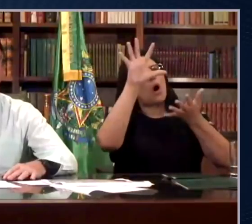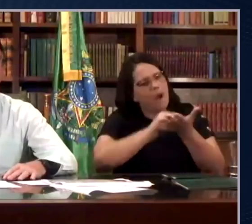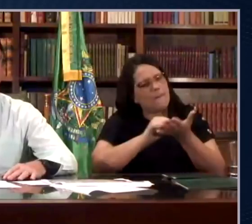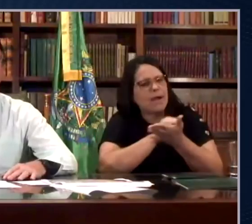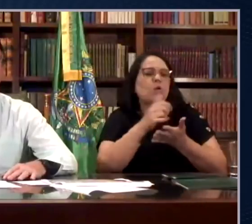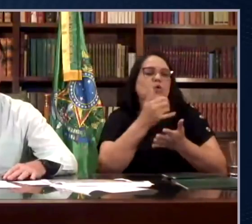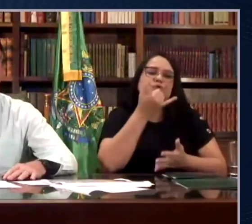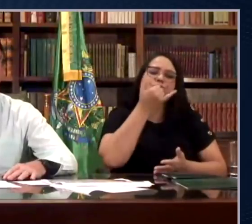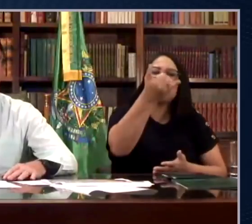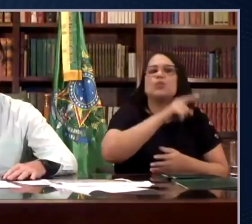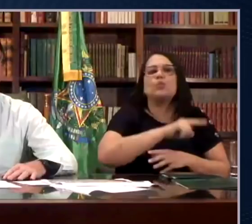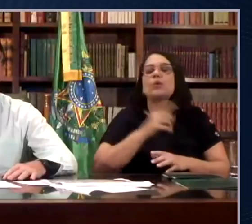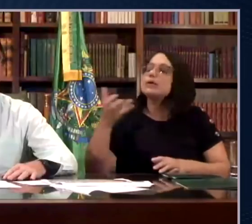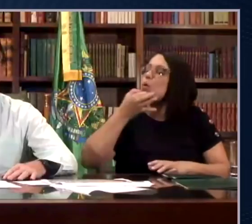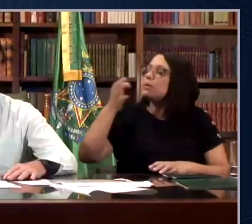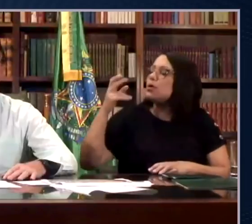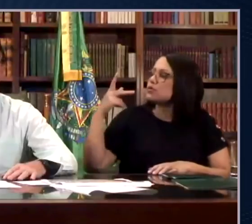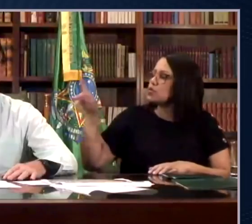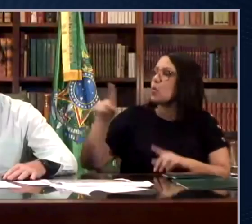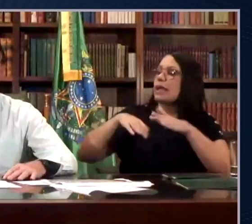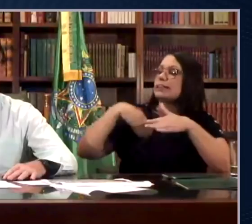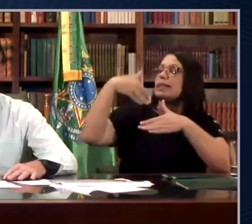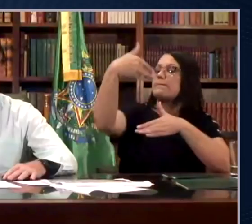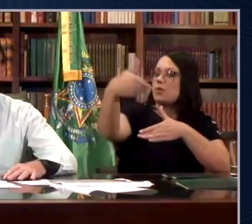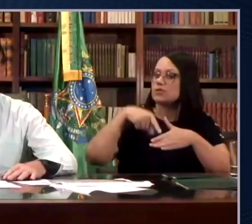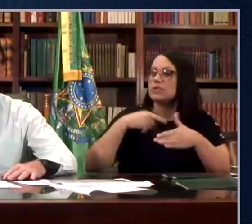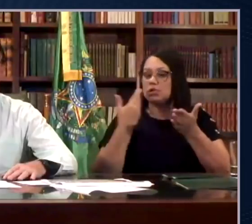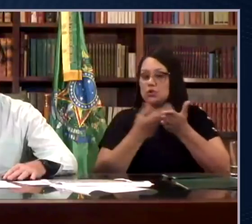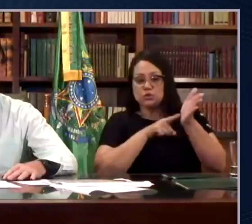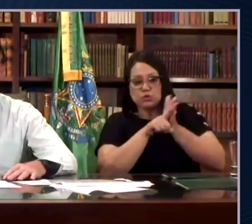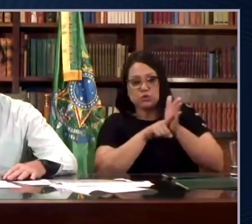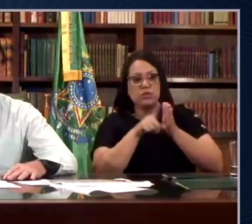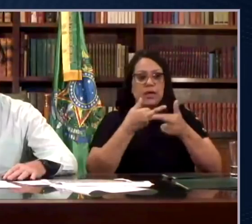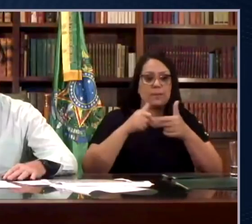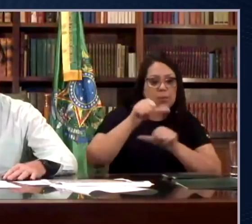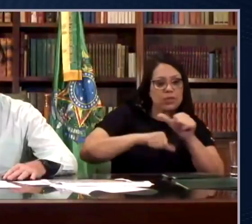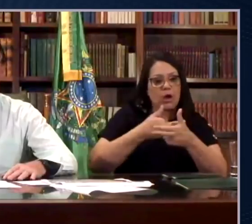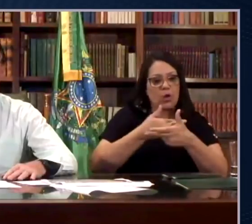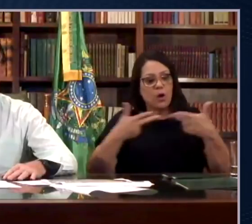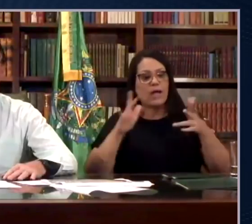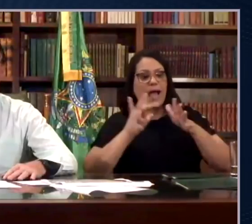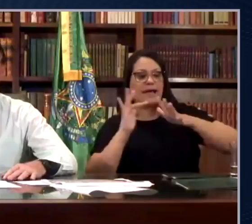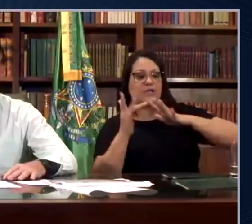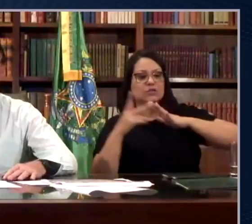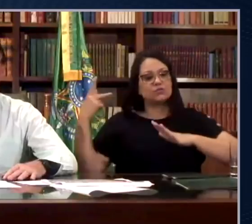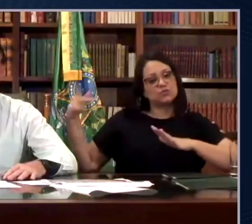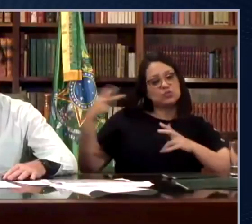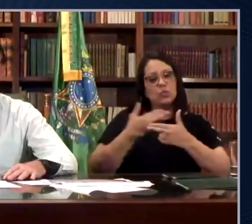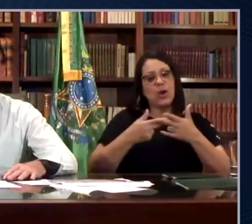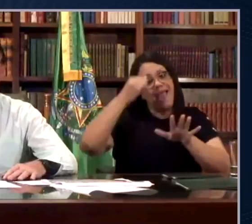desculpas. Queria saber do senhor se depois desse episódio o senhor estuda agora mudar alguma coisa na gestão das redes sociais do senhor,